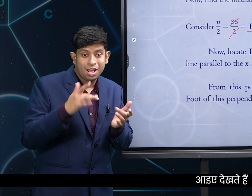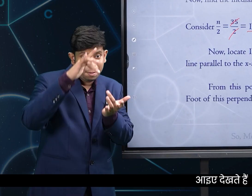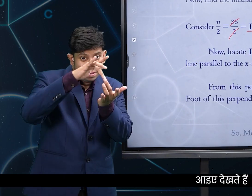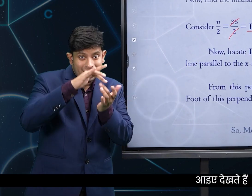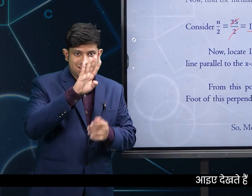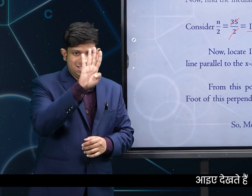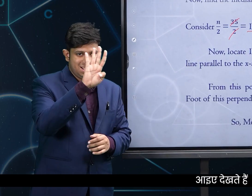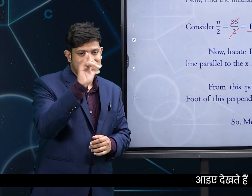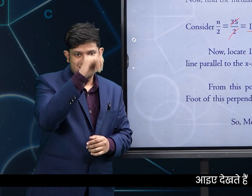आइए देखते हैं।